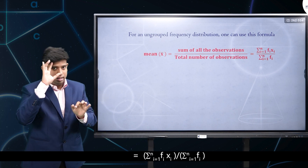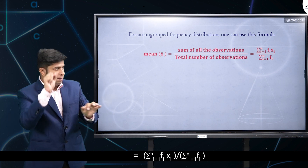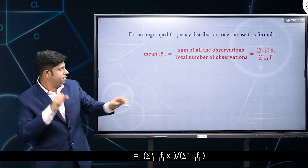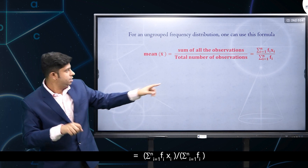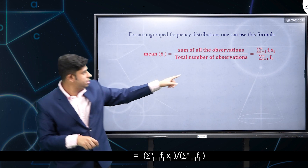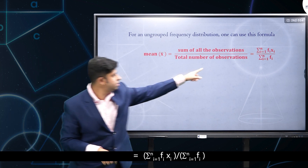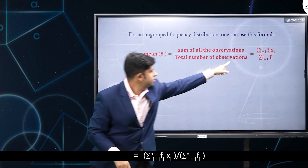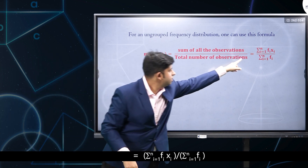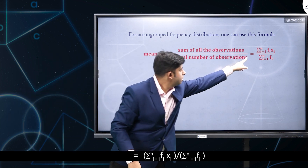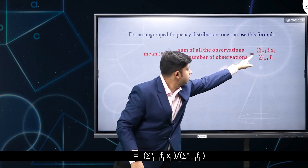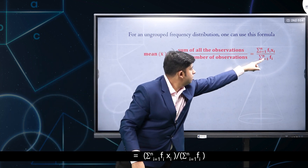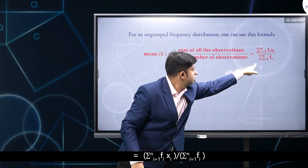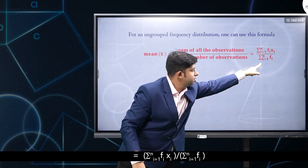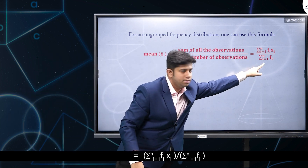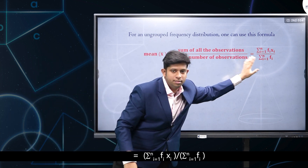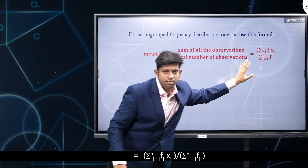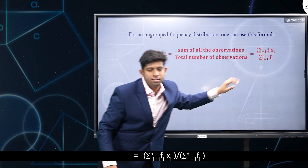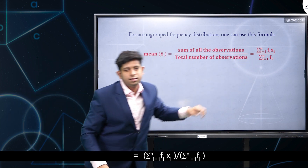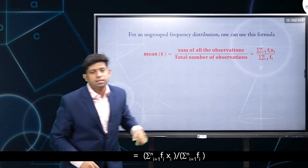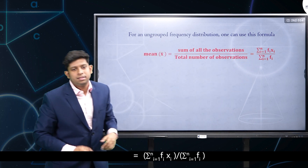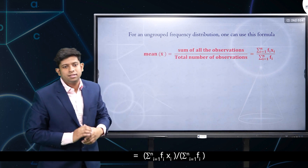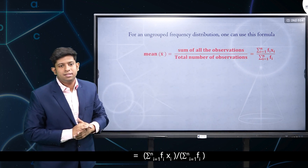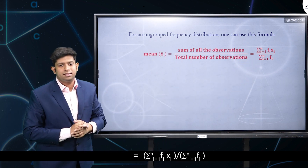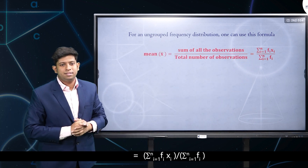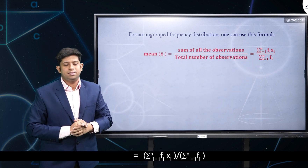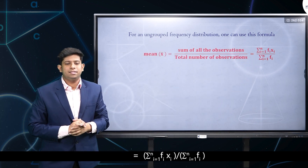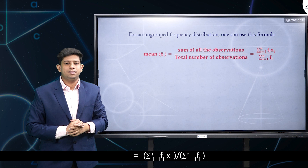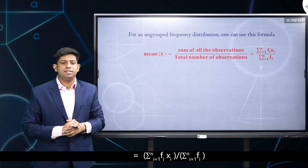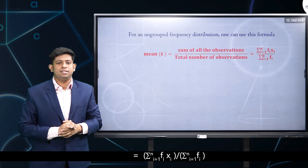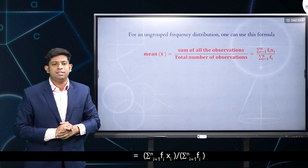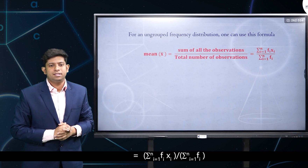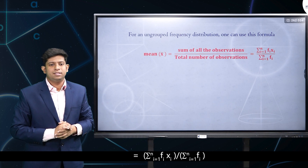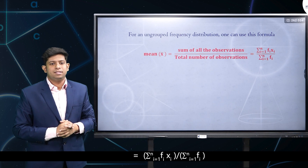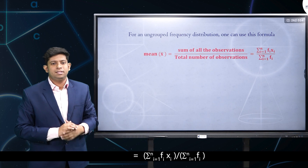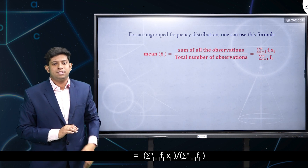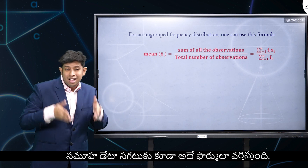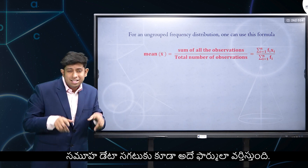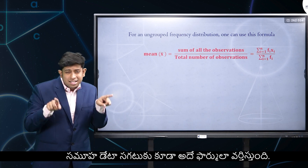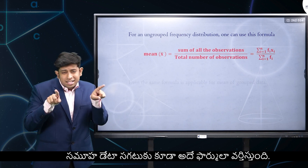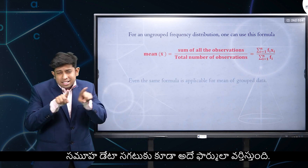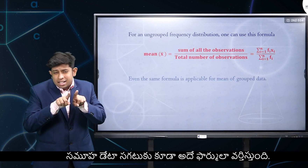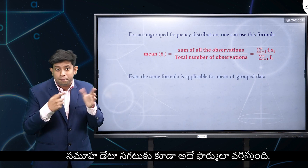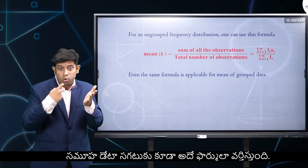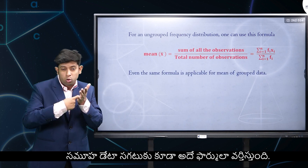sum of f1 x1 by sum of f1. సమూహ డేటా సగటుకు